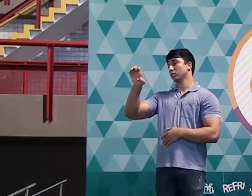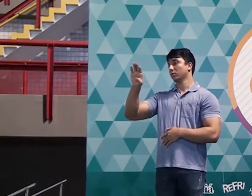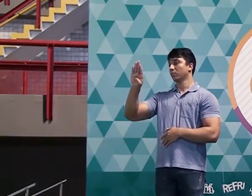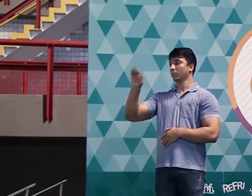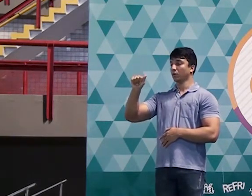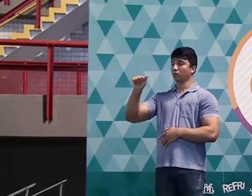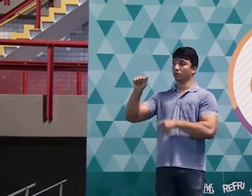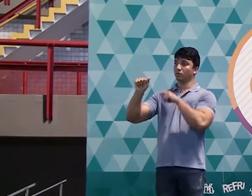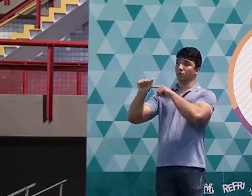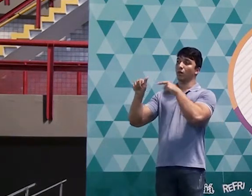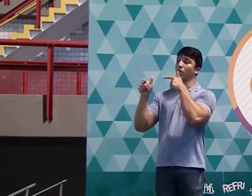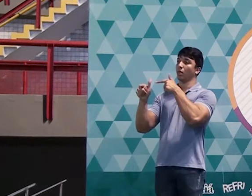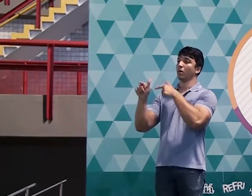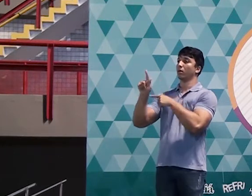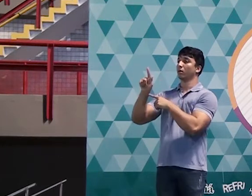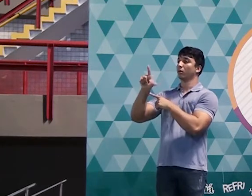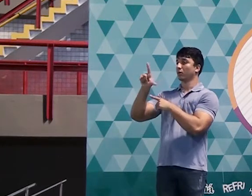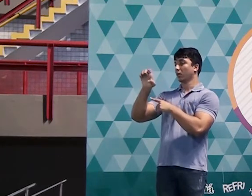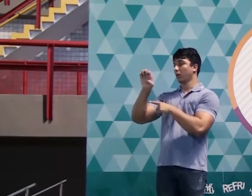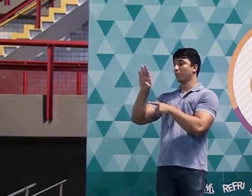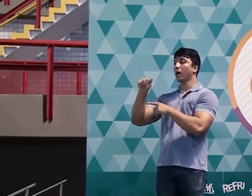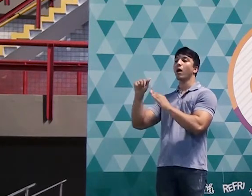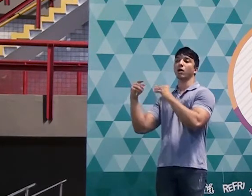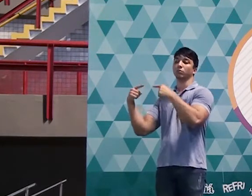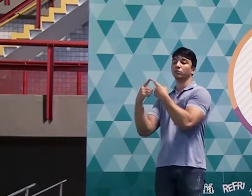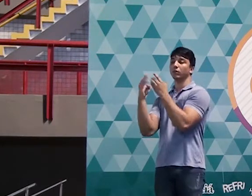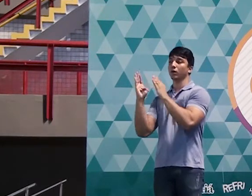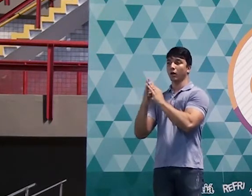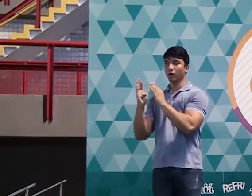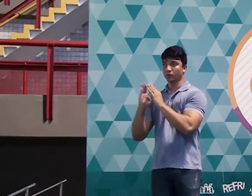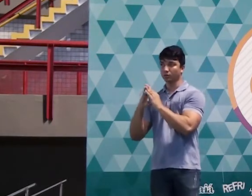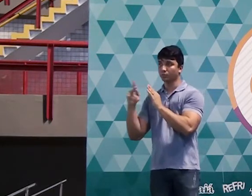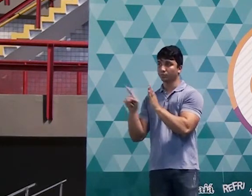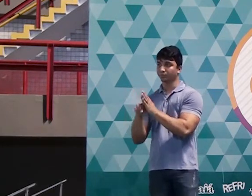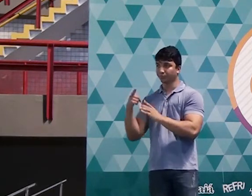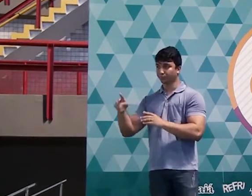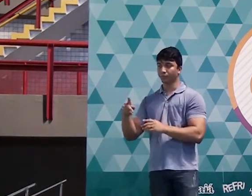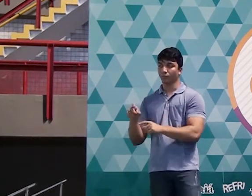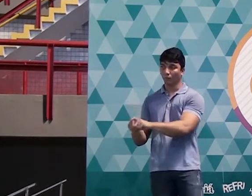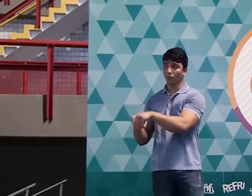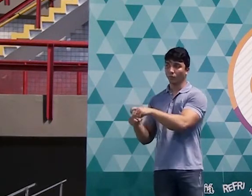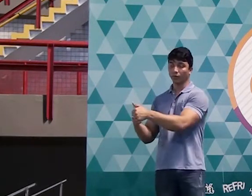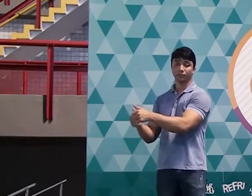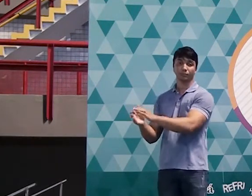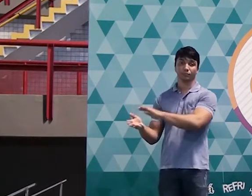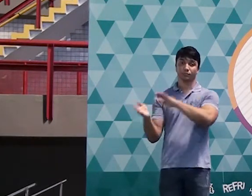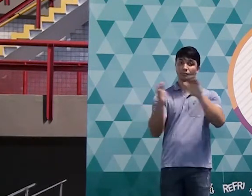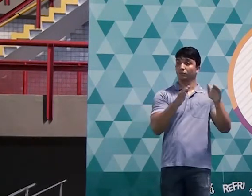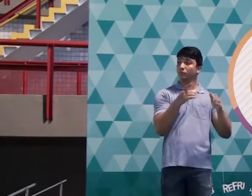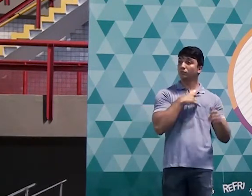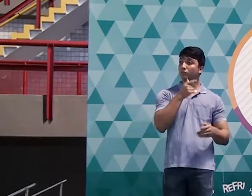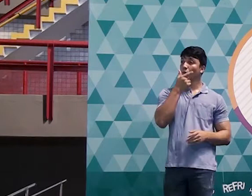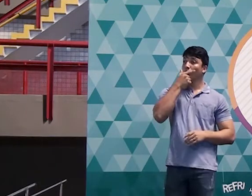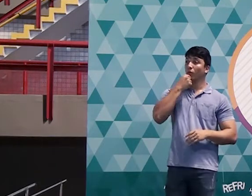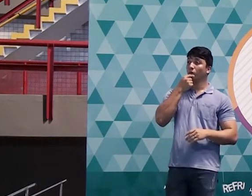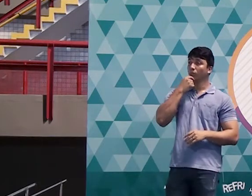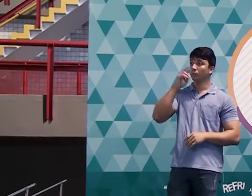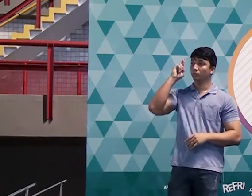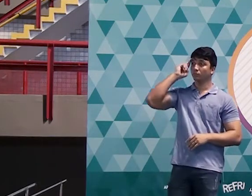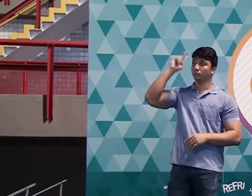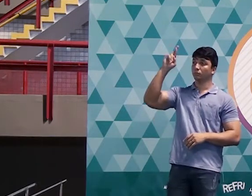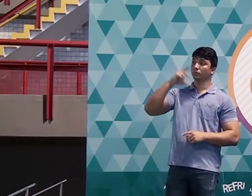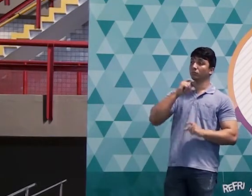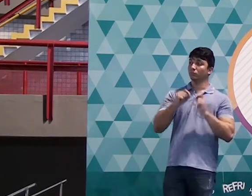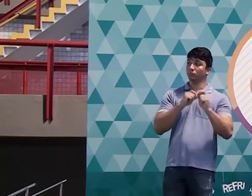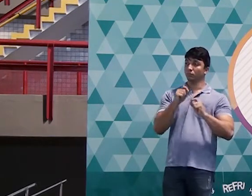G-L-E-B-A. Então o servo mora aqui e desse lado é o lado do Senhor. O lado do Senhor também tem uma área agrícola,